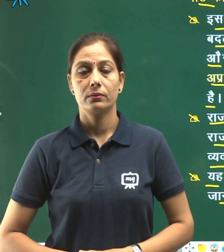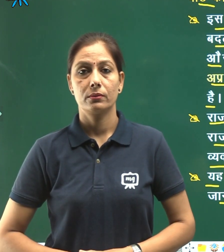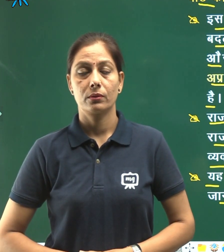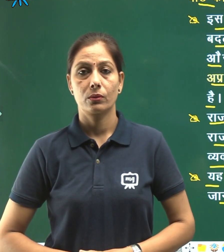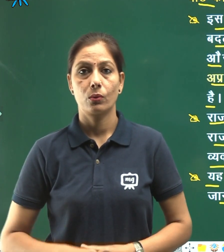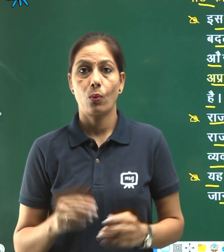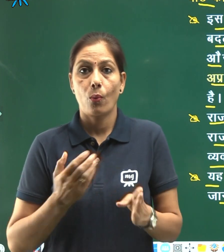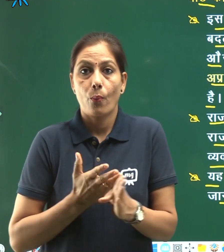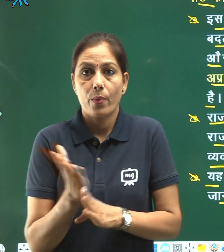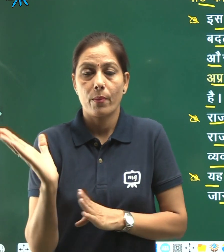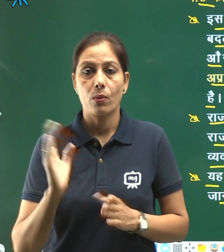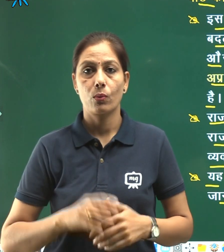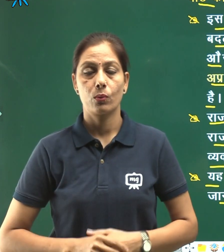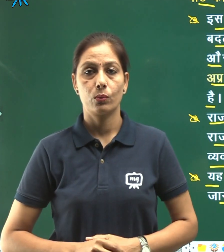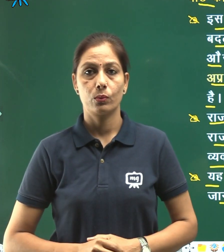प्रभाव को